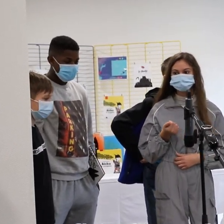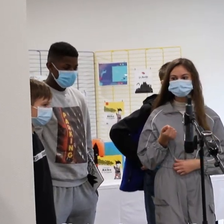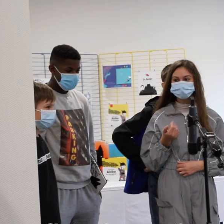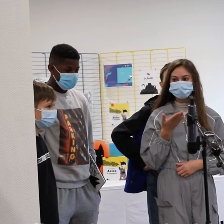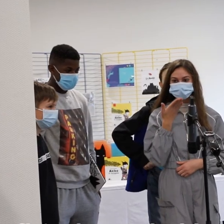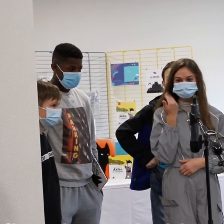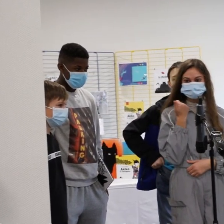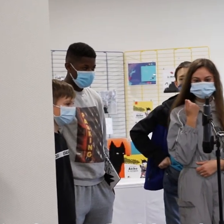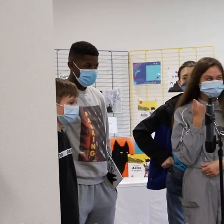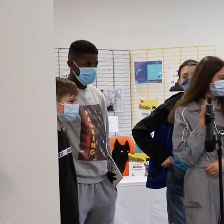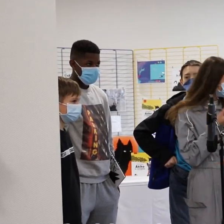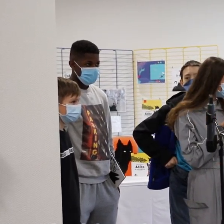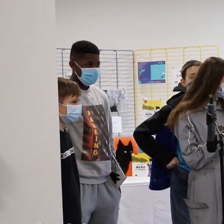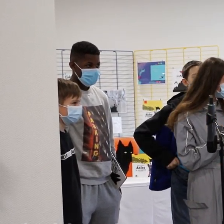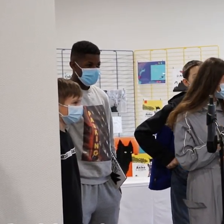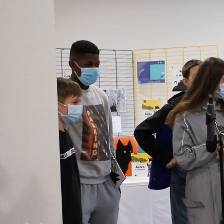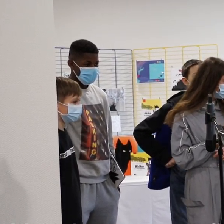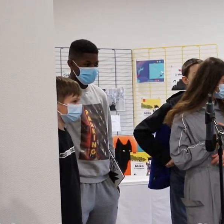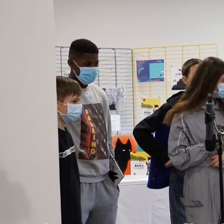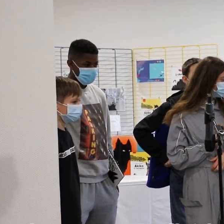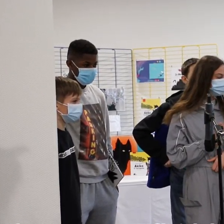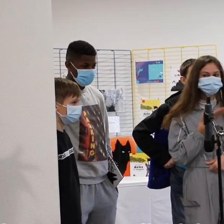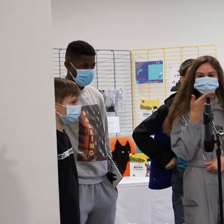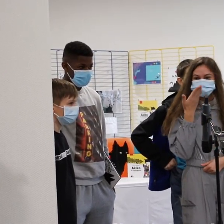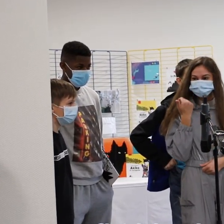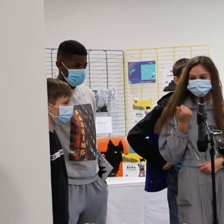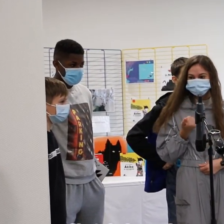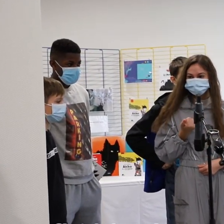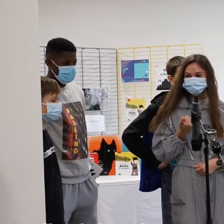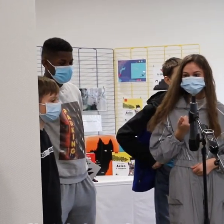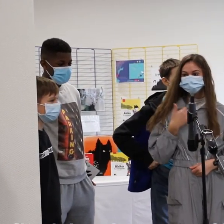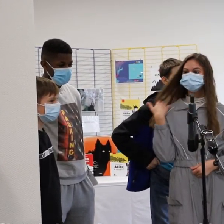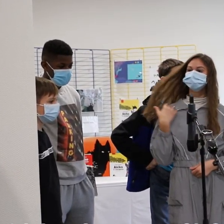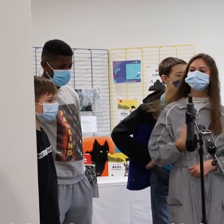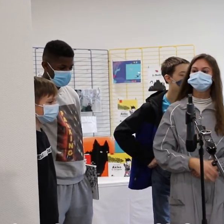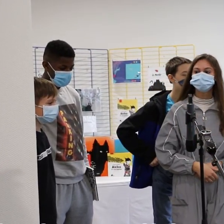C'est une bonne question, je ne sais pas. C'est plusieurs séances. C'est pas une fois.